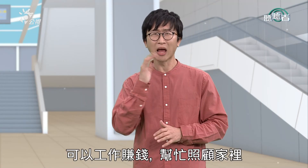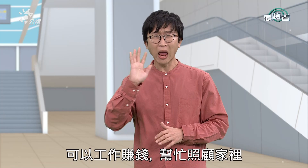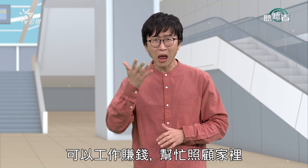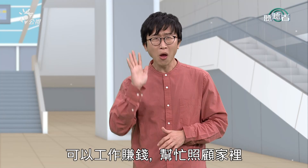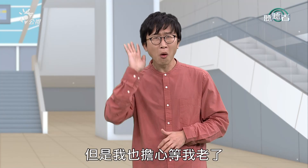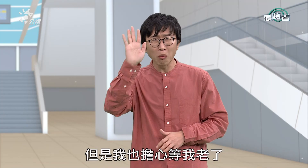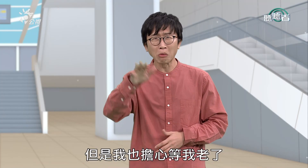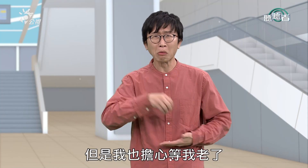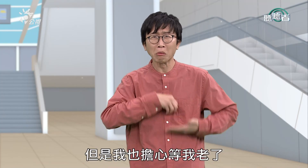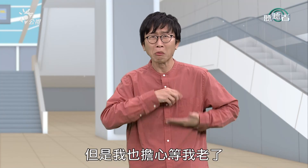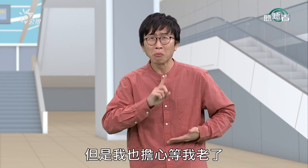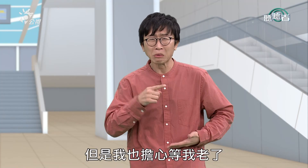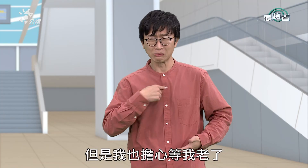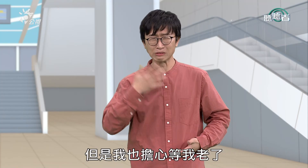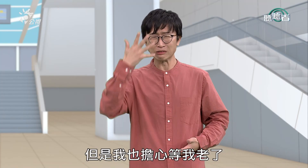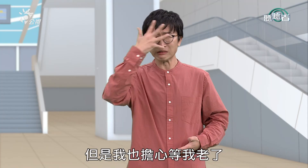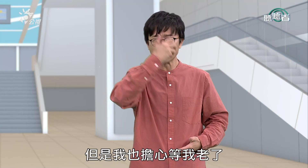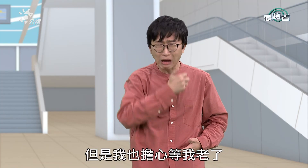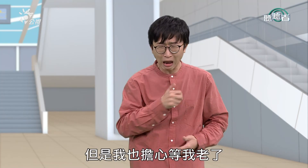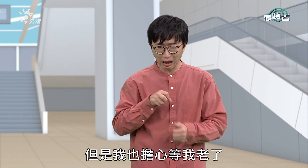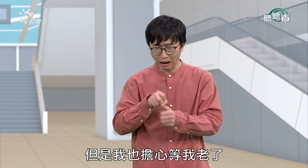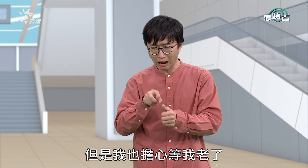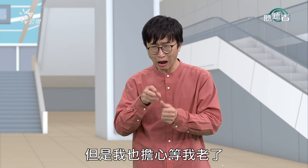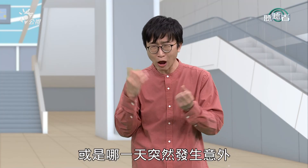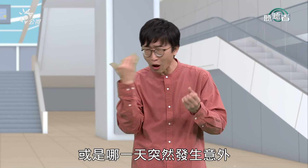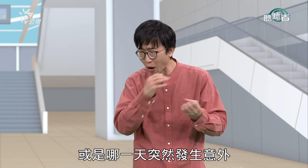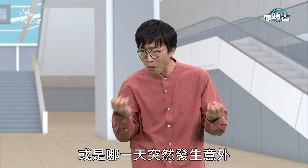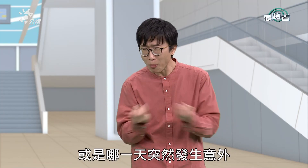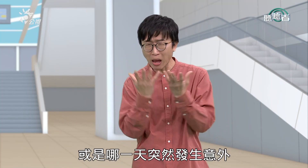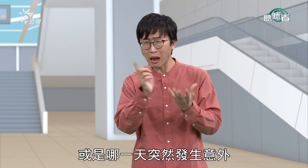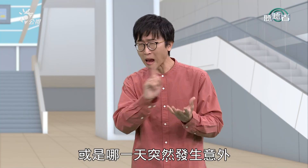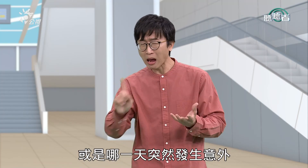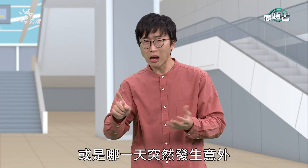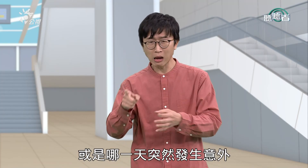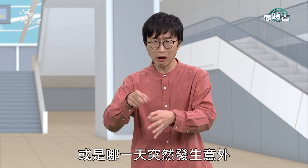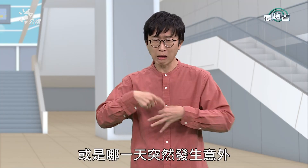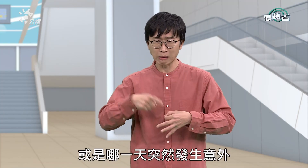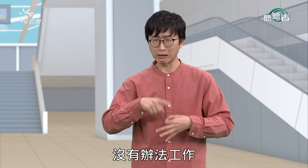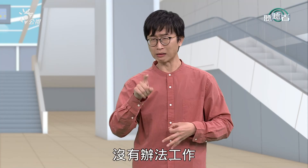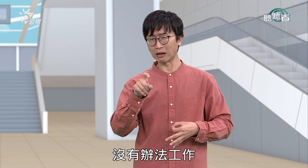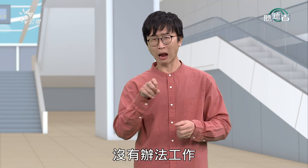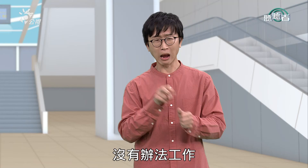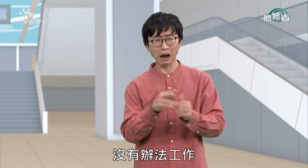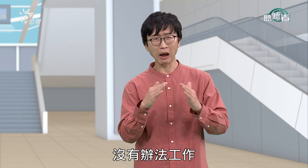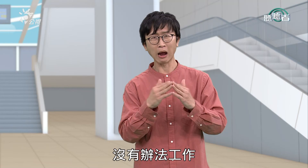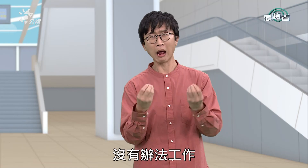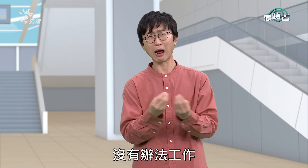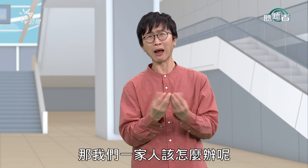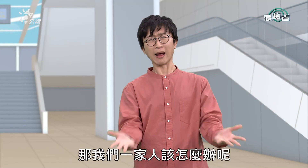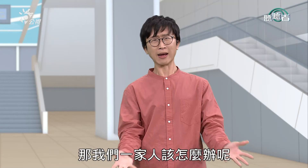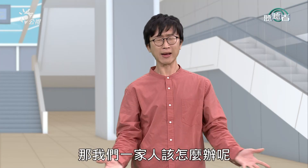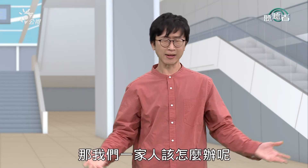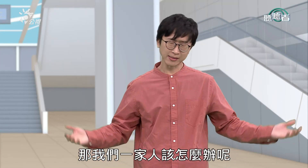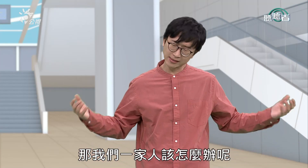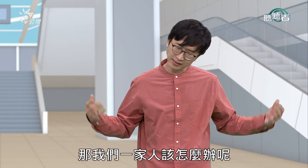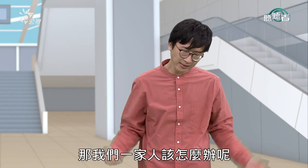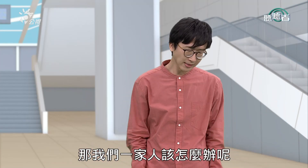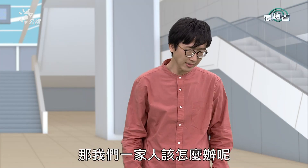里。但是我也担心，等我老了，或是哪一天突然发生意外，没有办法工作，那我们一家人该怎么办